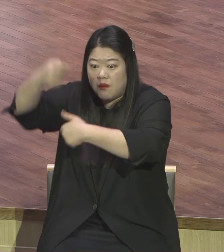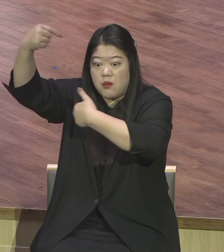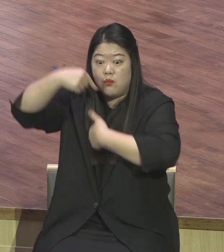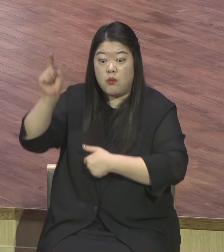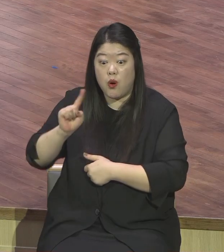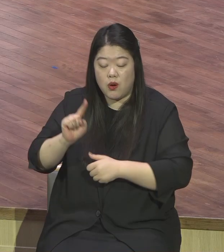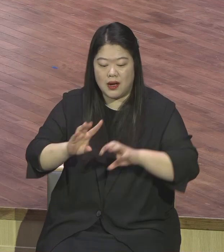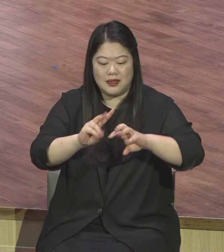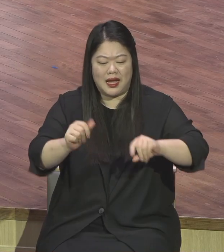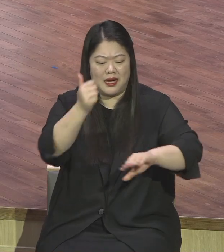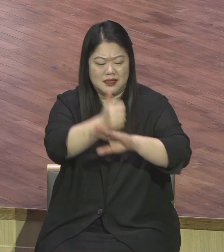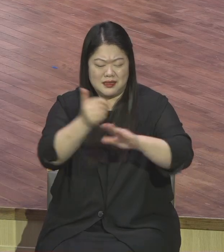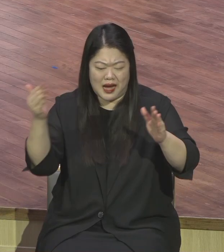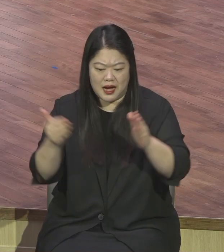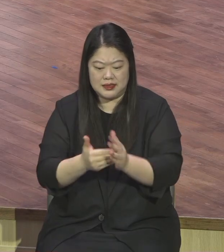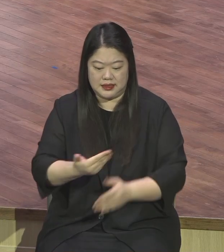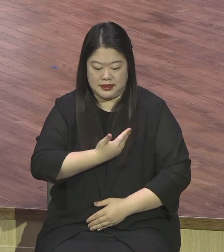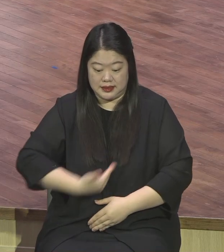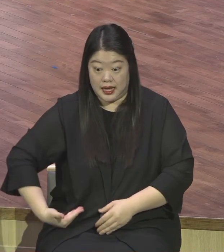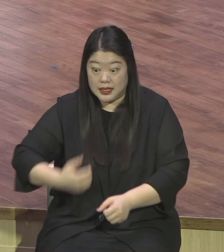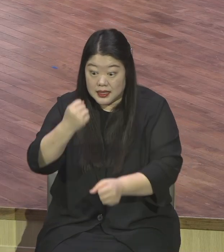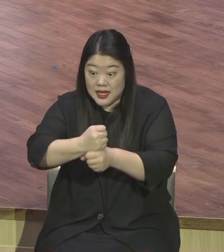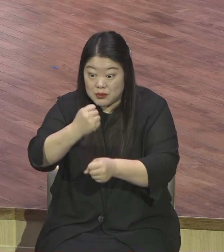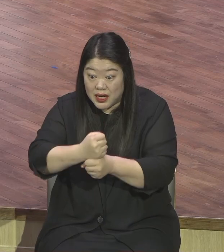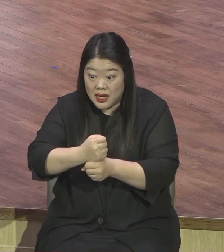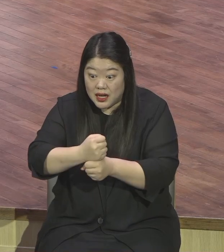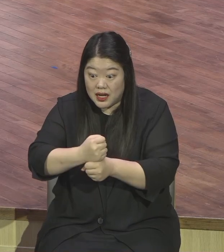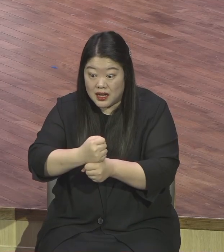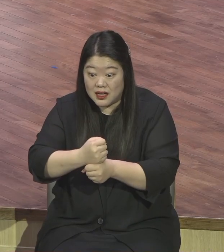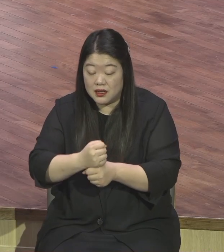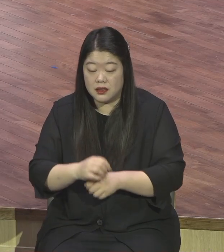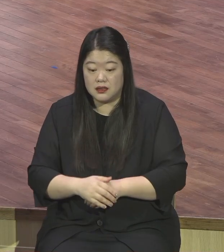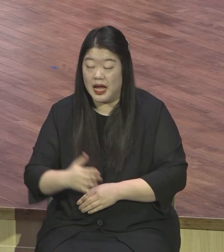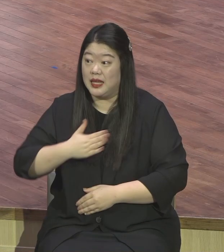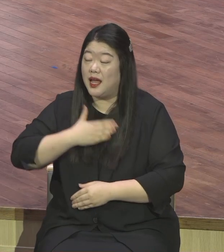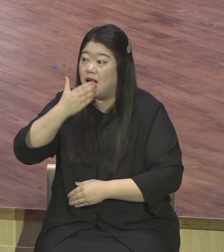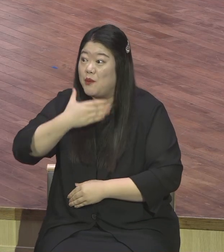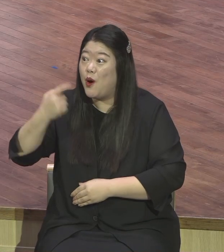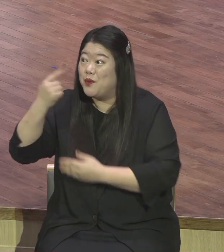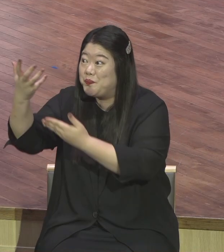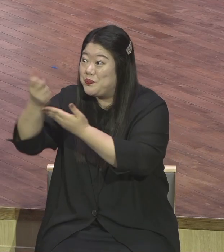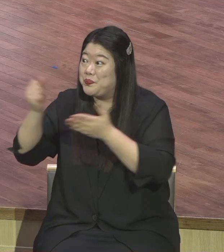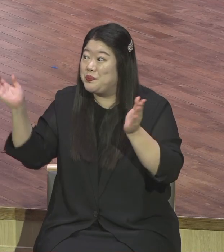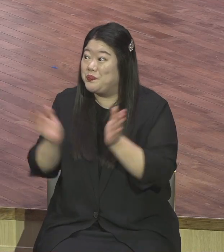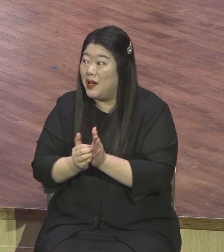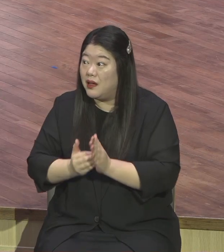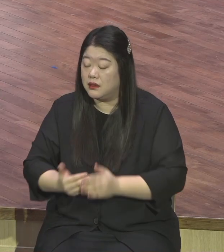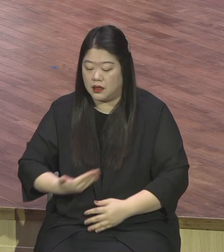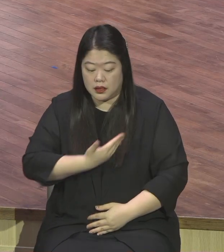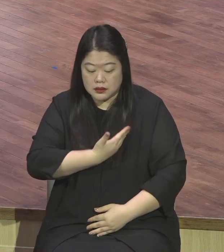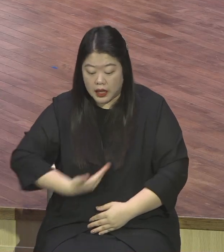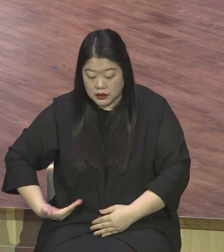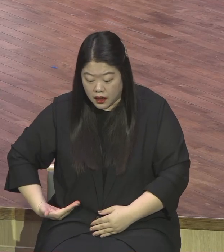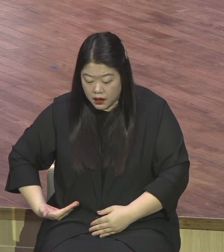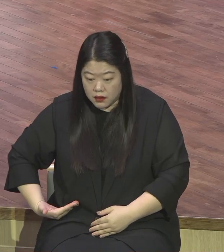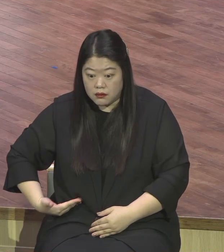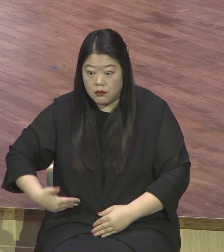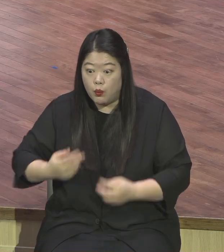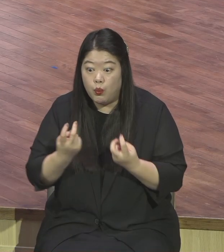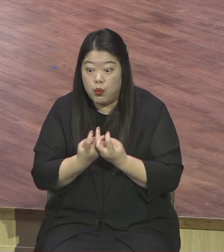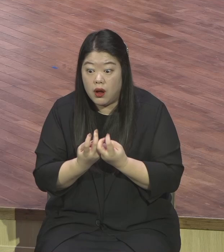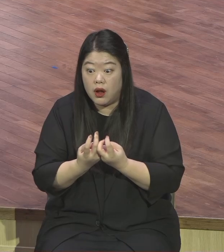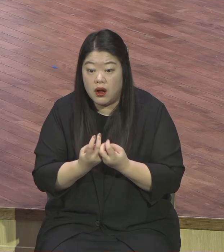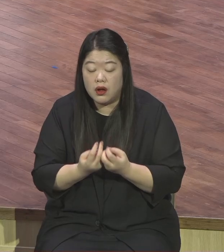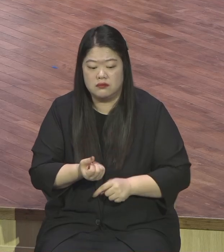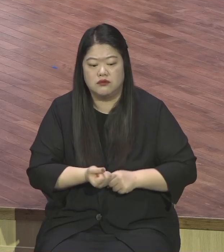모든 족속으로 만민에게 이 사실을 알려라. 구원의 길이 있다고 알려라. 먼저는